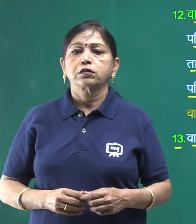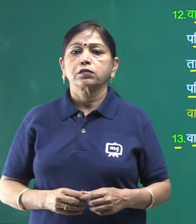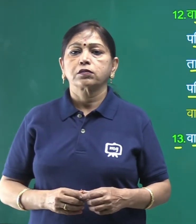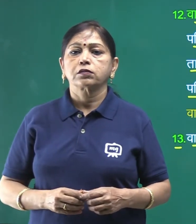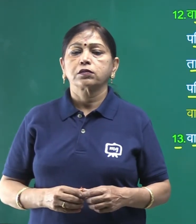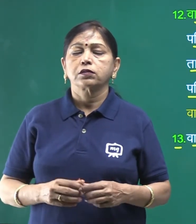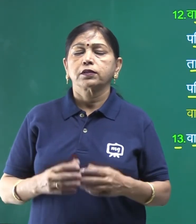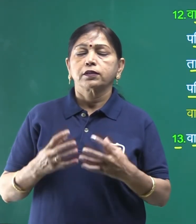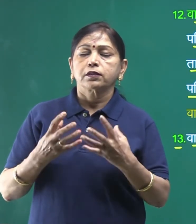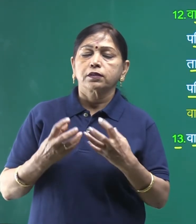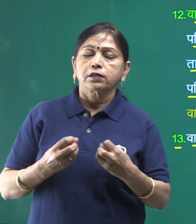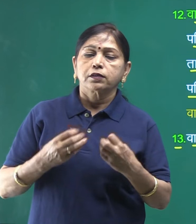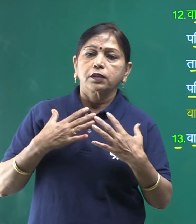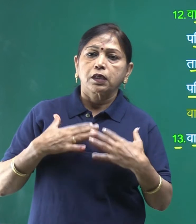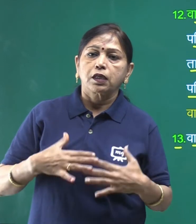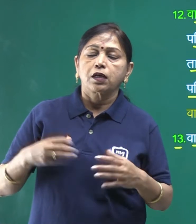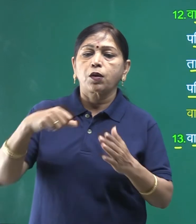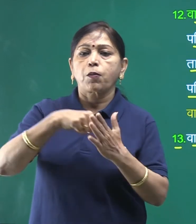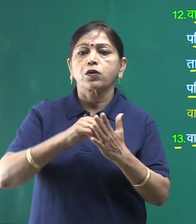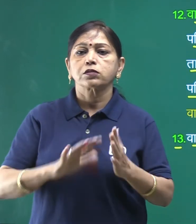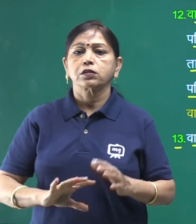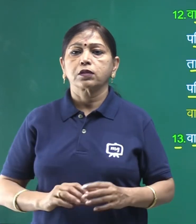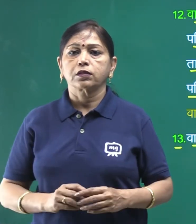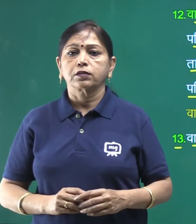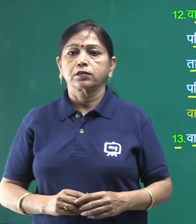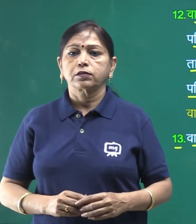ठंडक पहुंचती है।